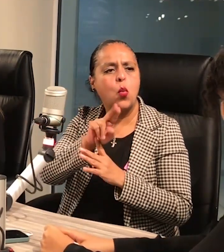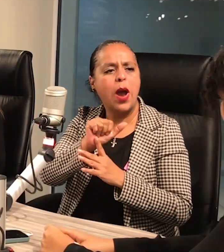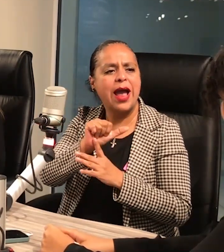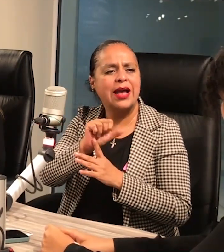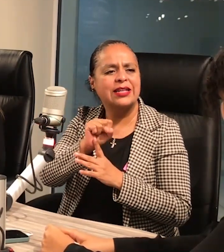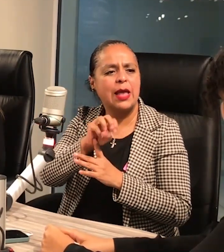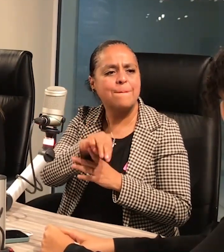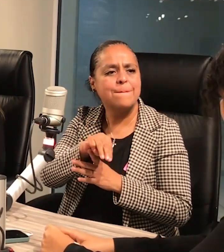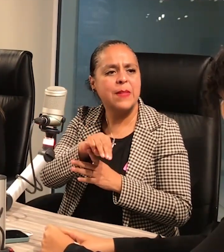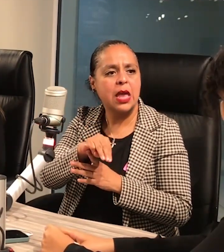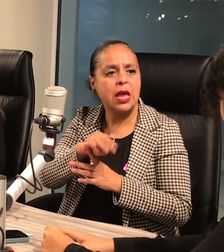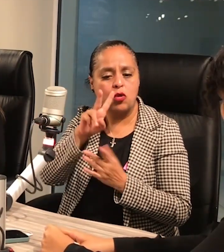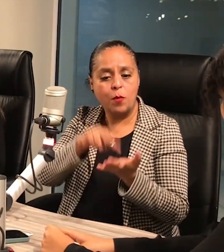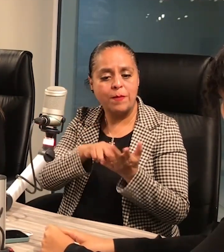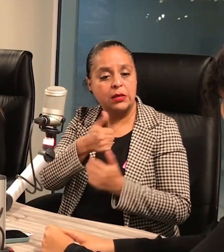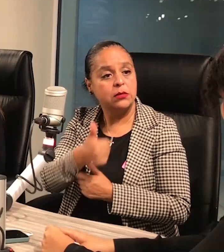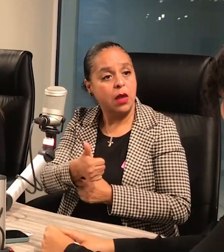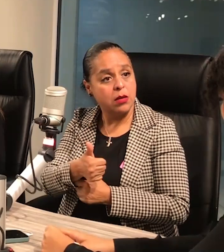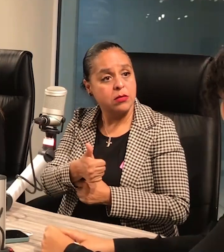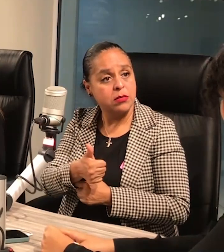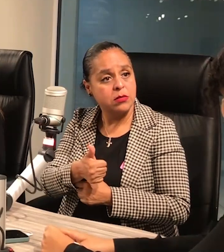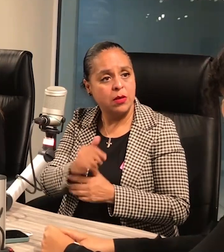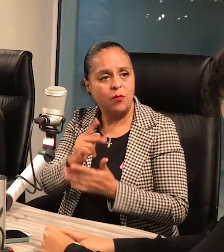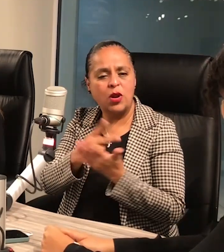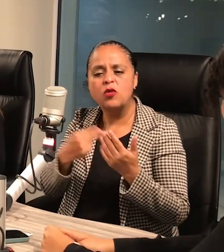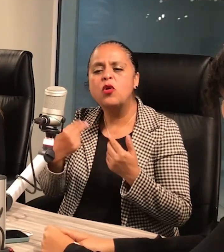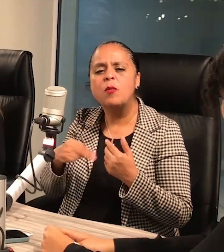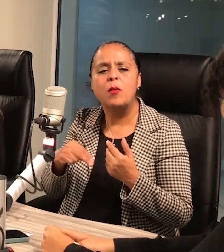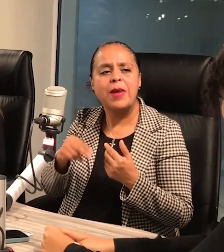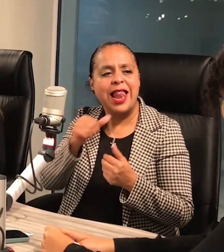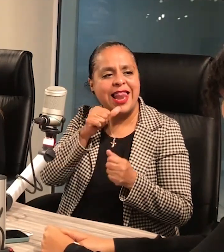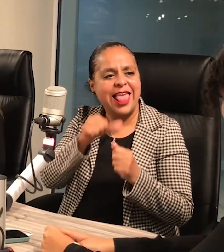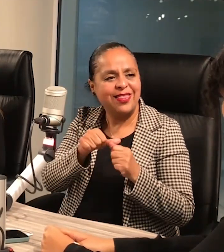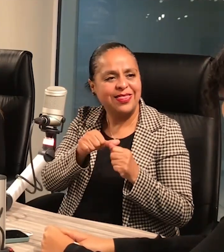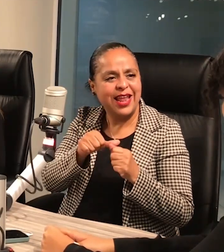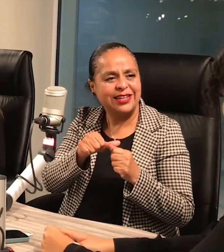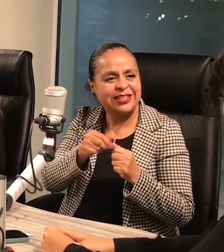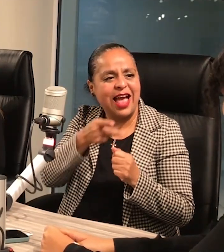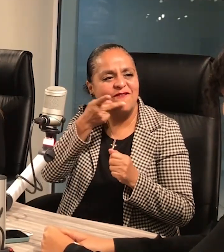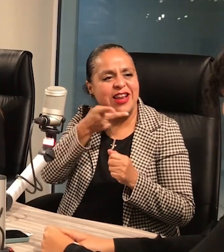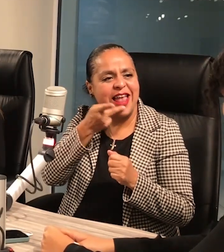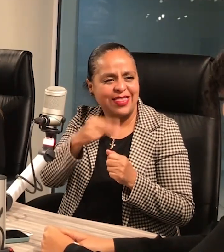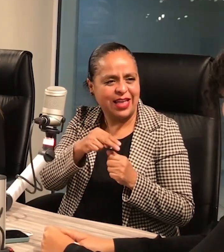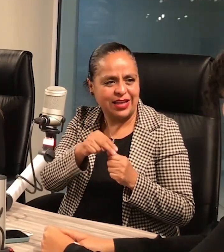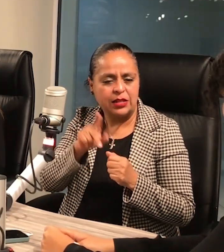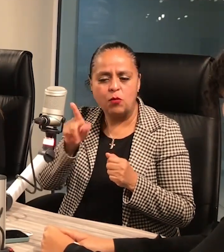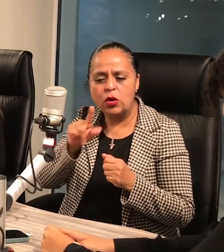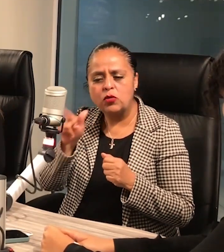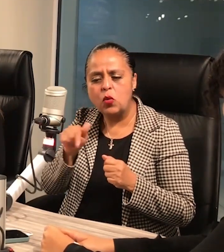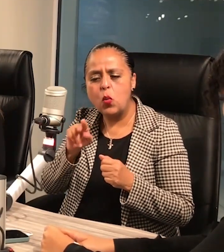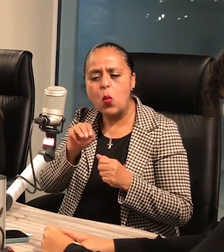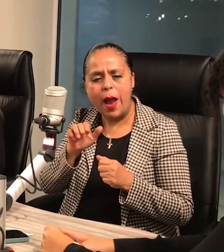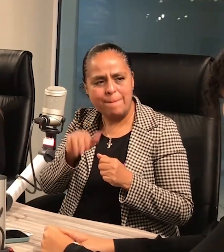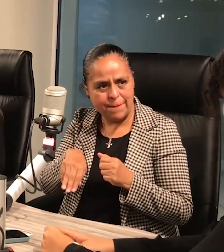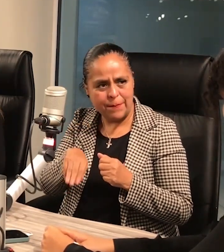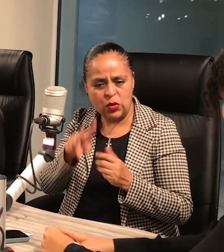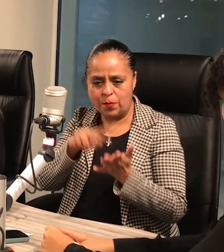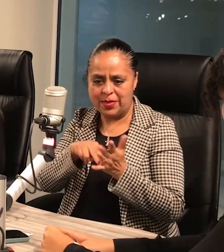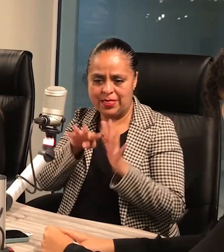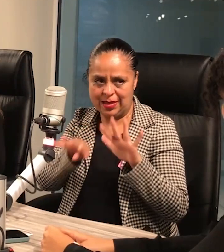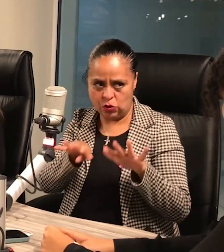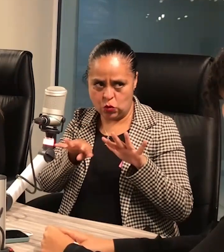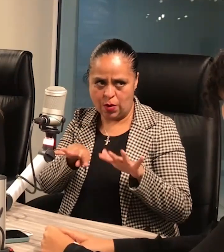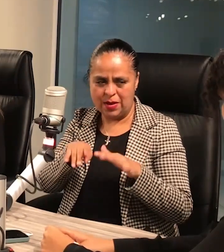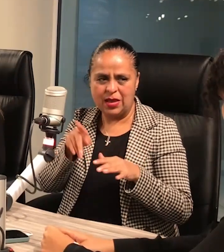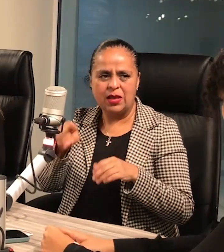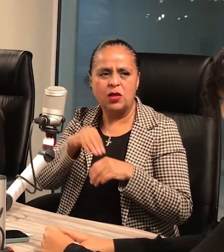UACM empezó desde 2006 con un programa que se llama Letras Habladas. La UAM empezó desde 2019